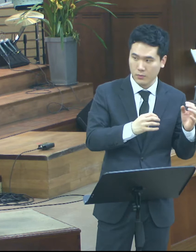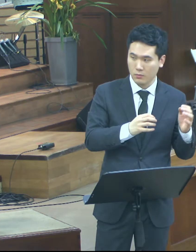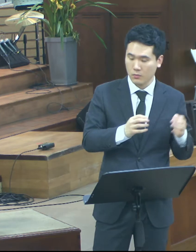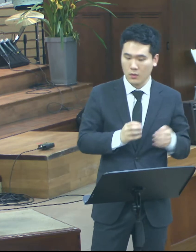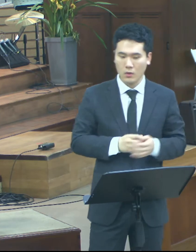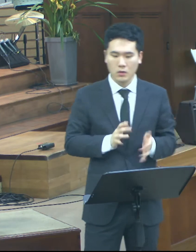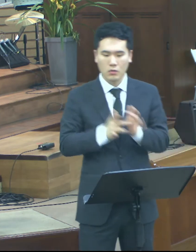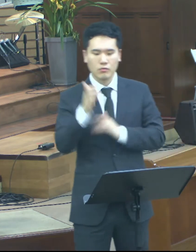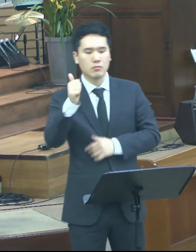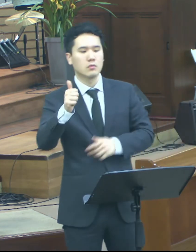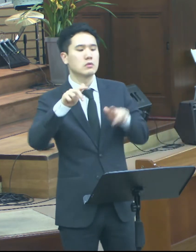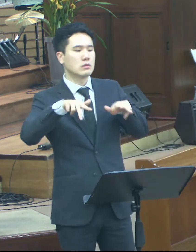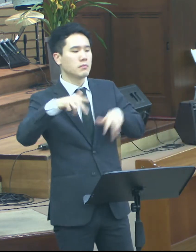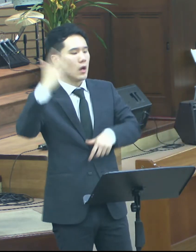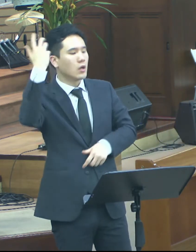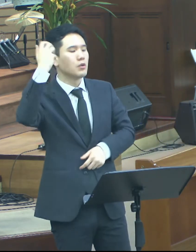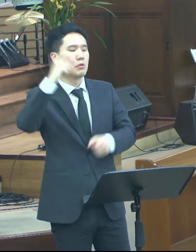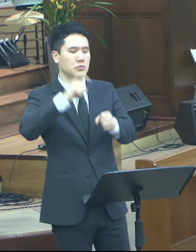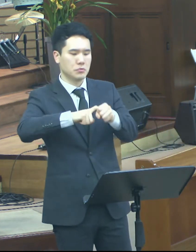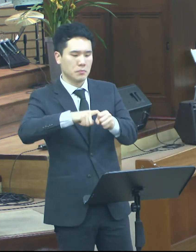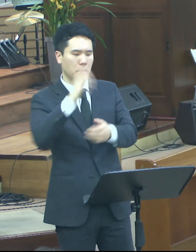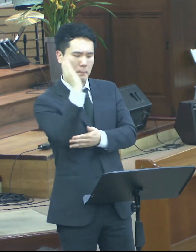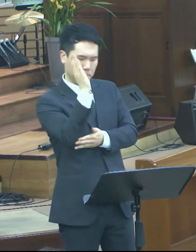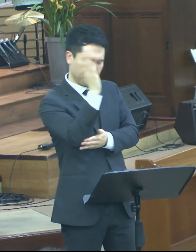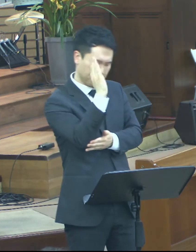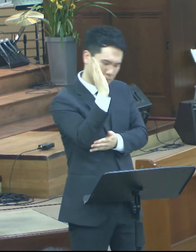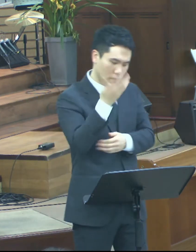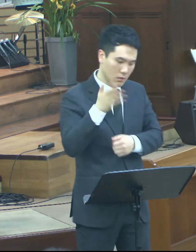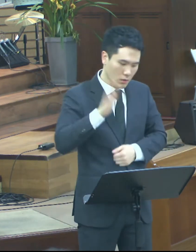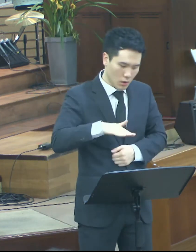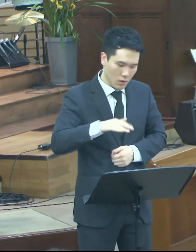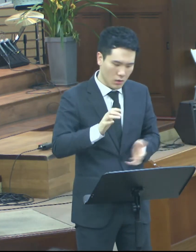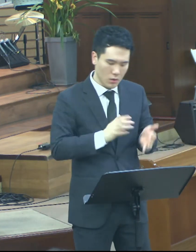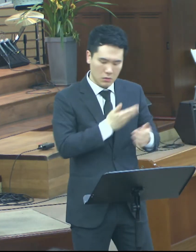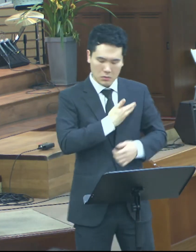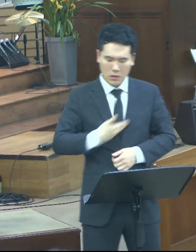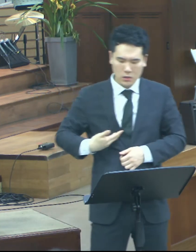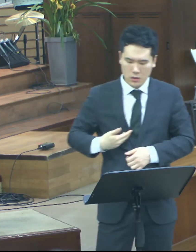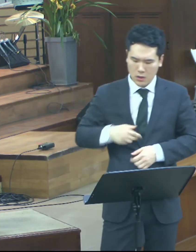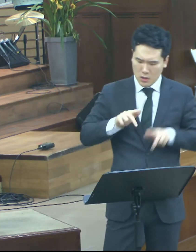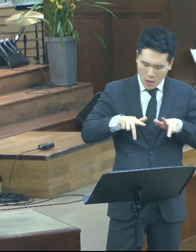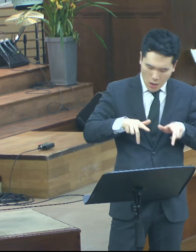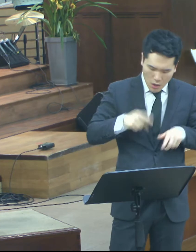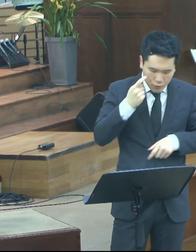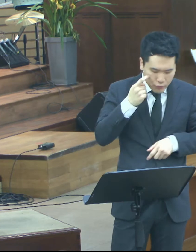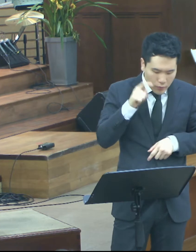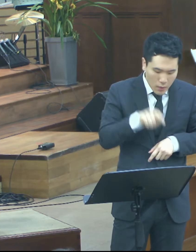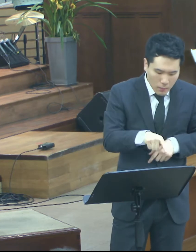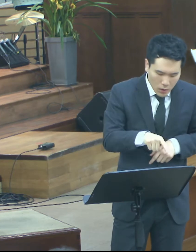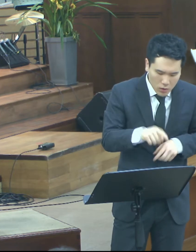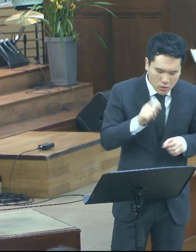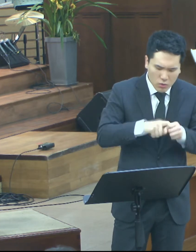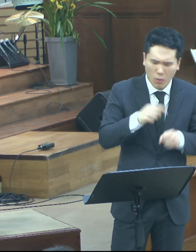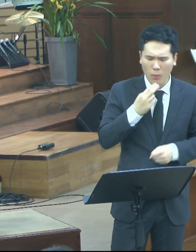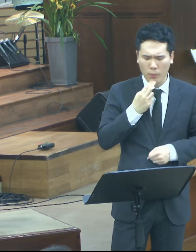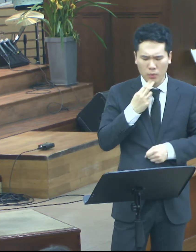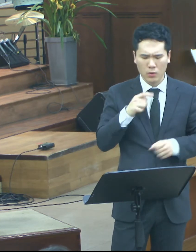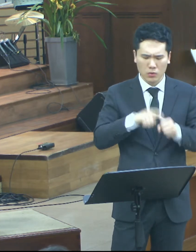영적인 얘기하고 있는데 눈앞에 있는 떡 얘기하고 있어요. 먼 미래를 말씀하고 있는데 현실을 논하고 있었습니다. 생각이